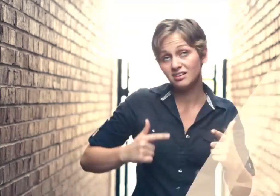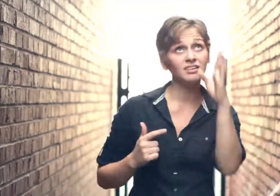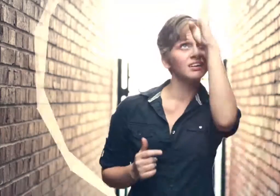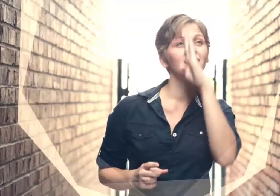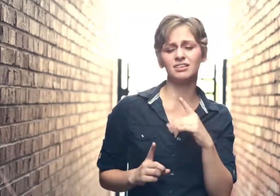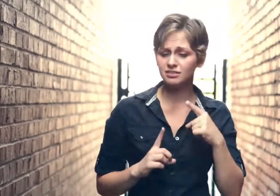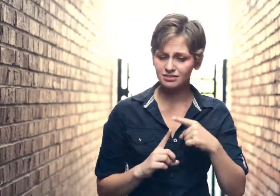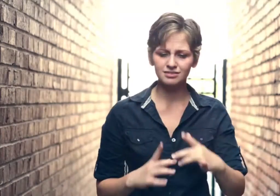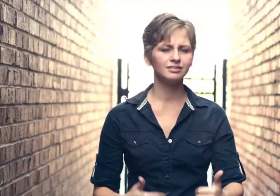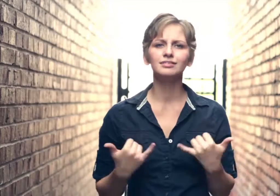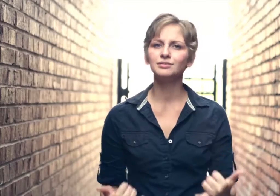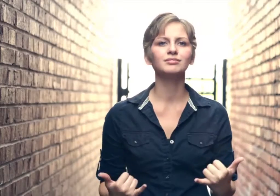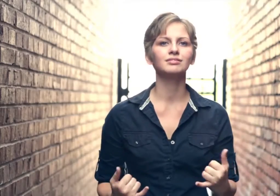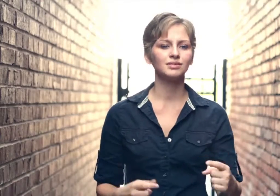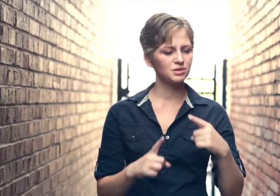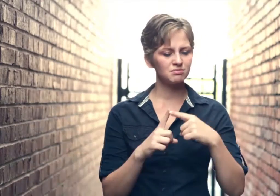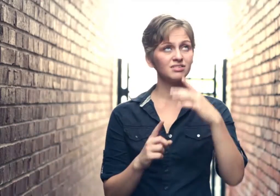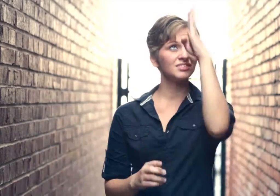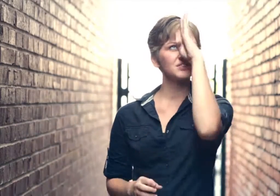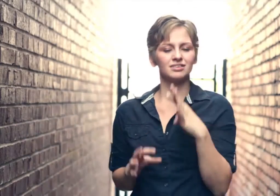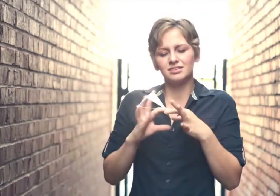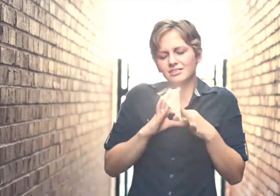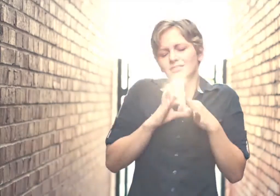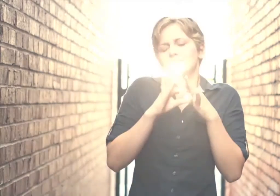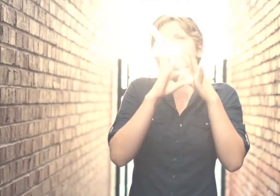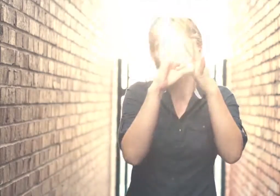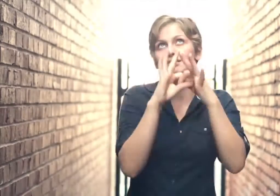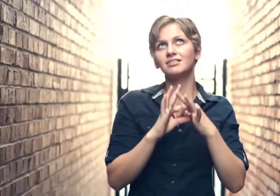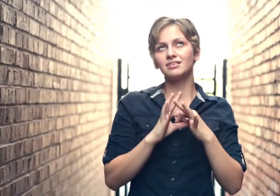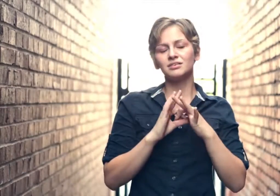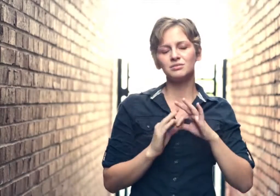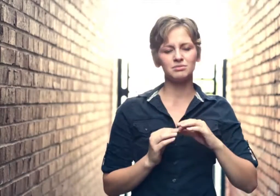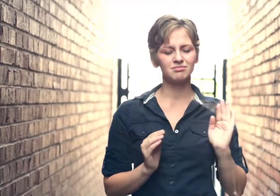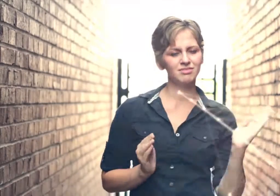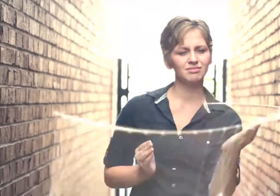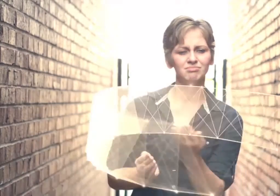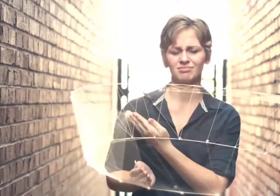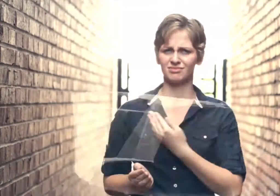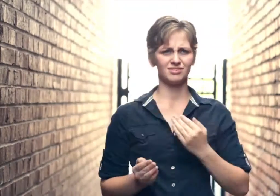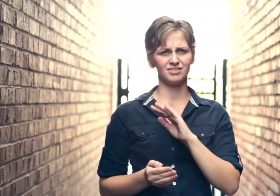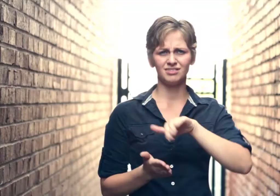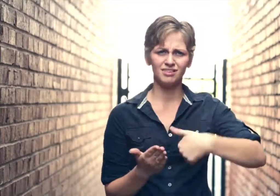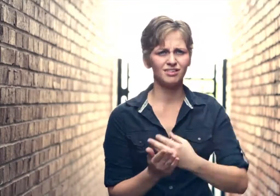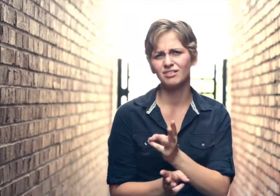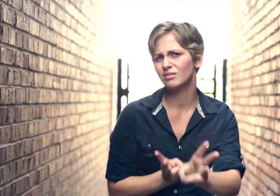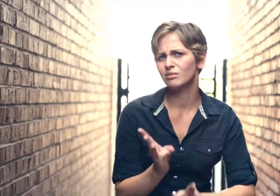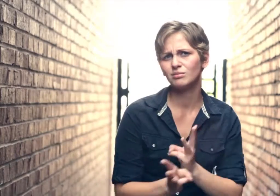vivir la misión de Dios hoy. Relación íntima de la misión de Dios con toda la creación,